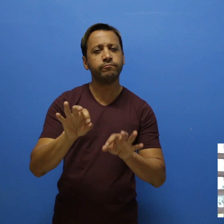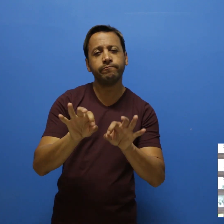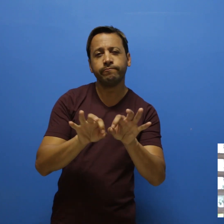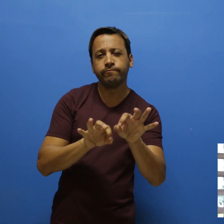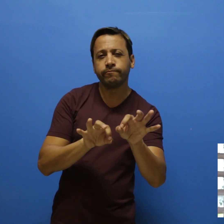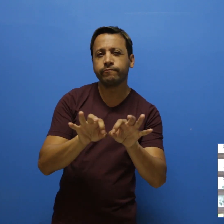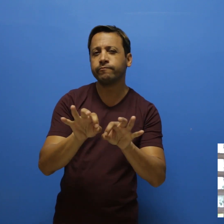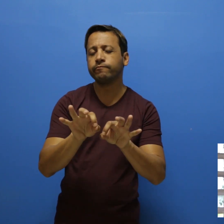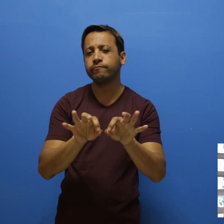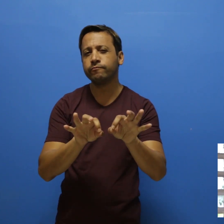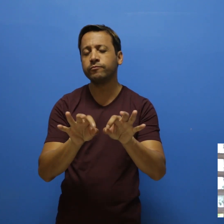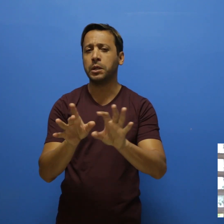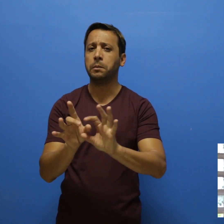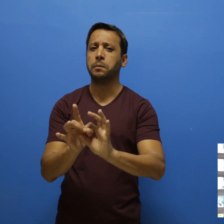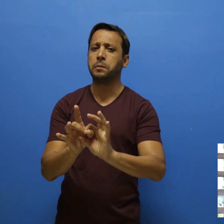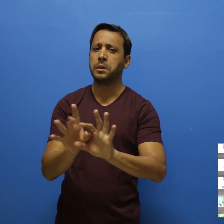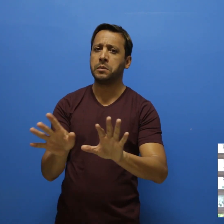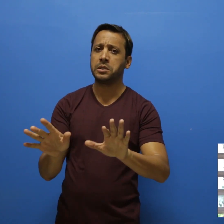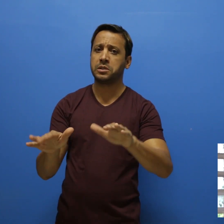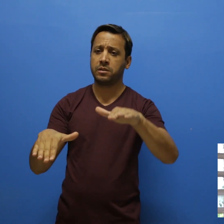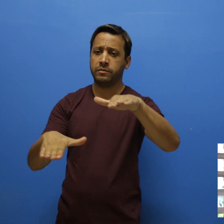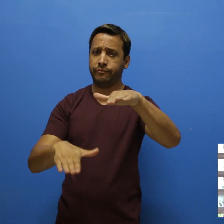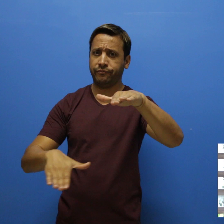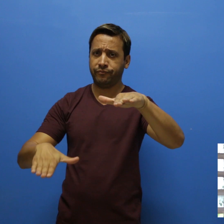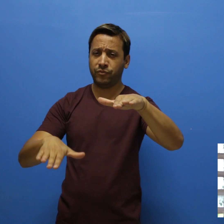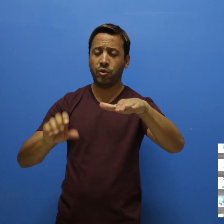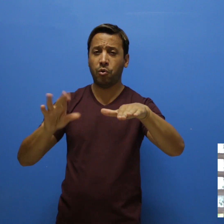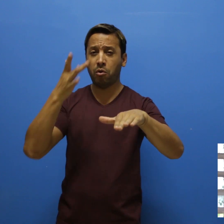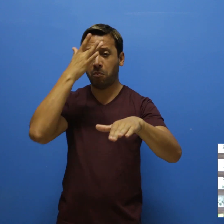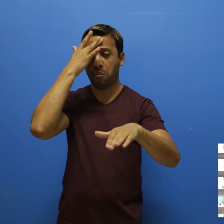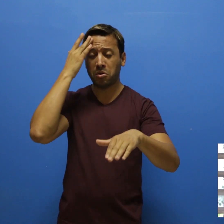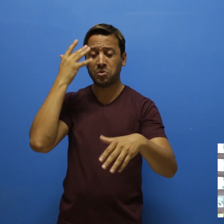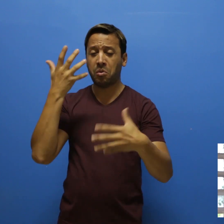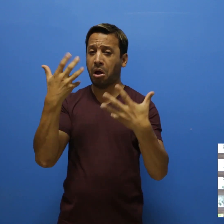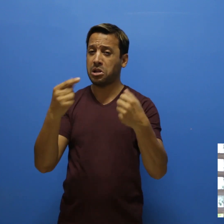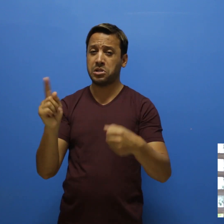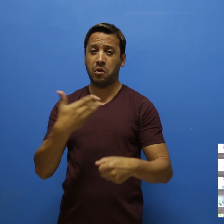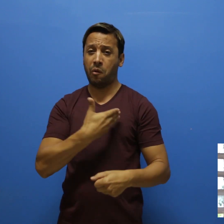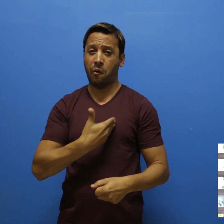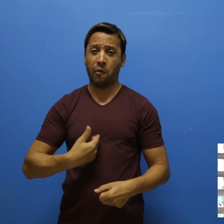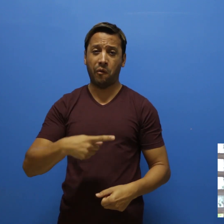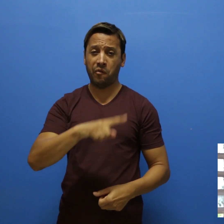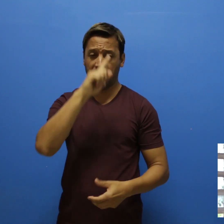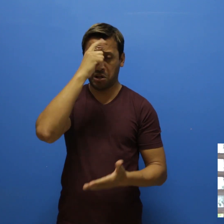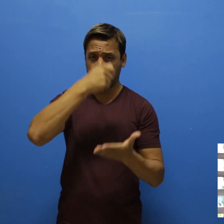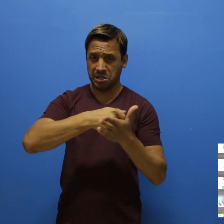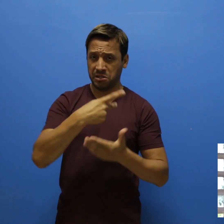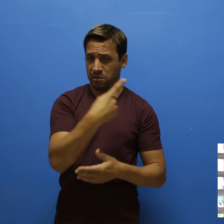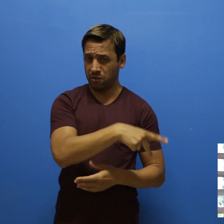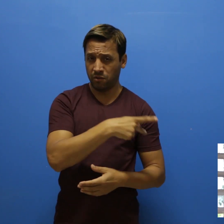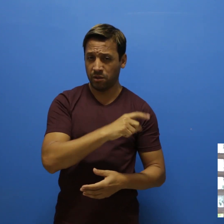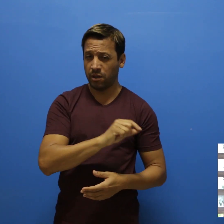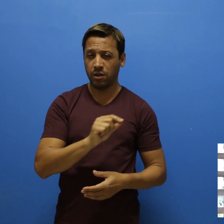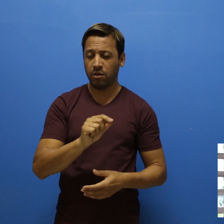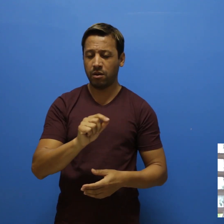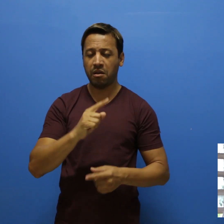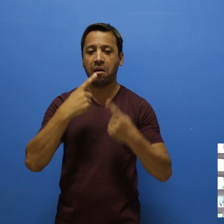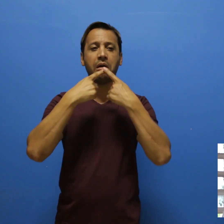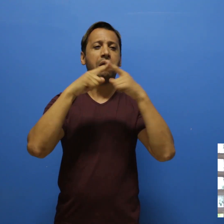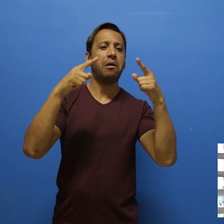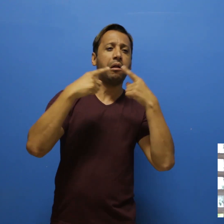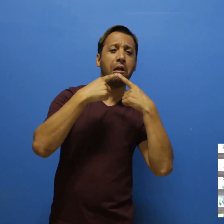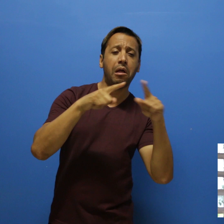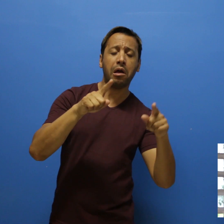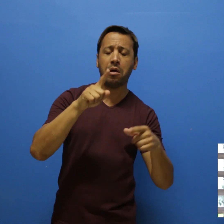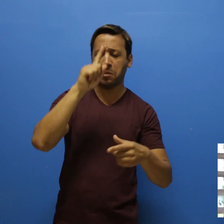que minorias ou que descontentes com as políticas governamentais, com as decisões, contestem essas decisões públicas, E não basta